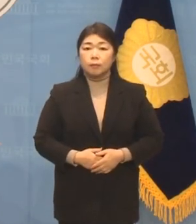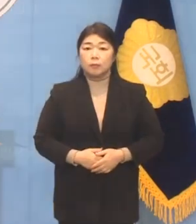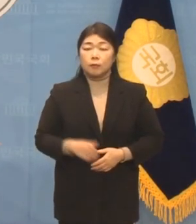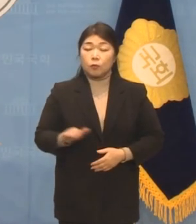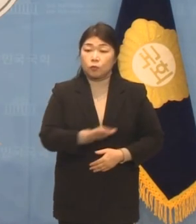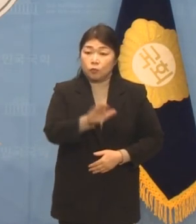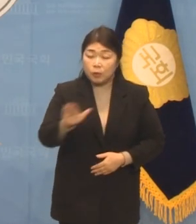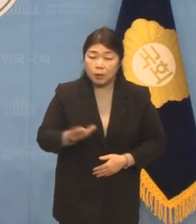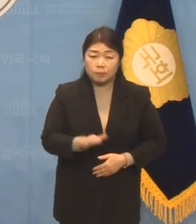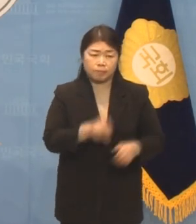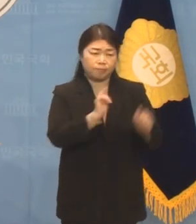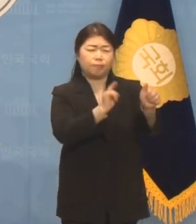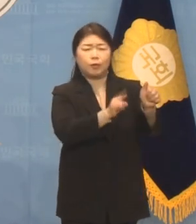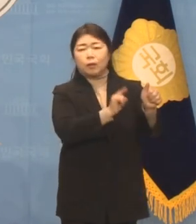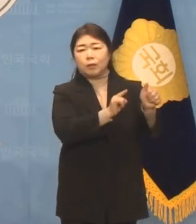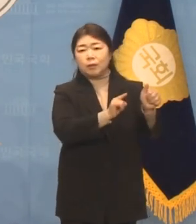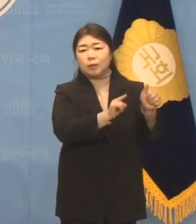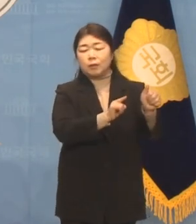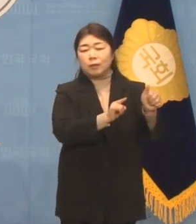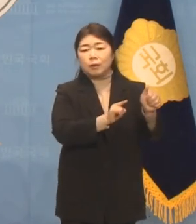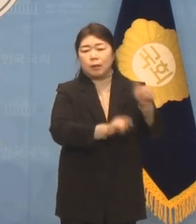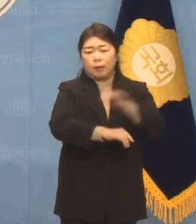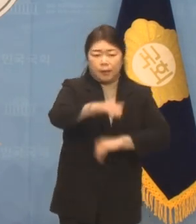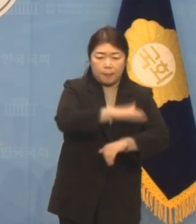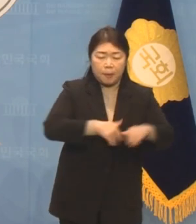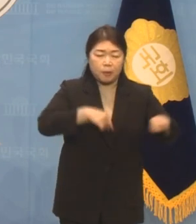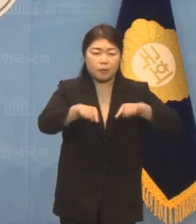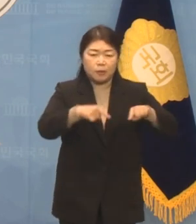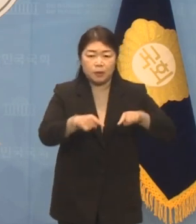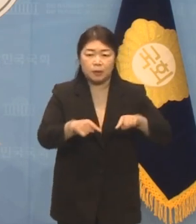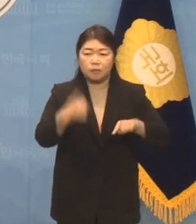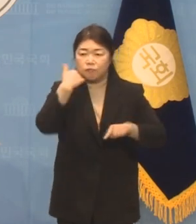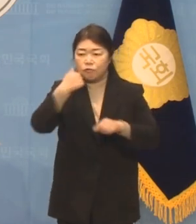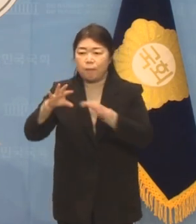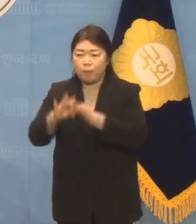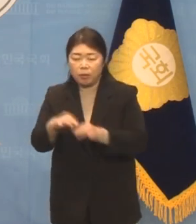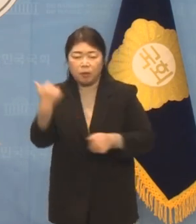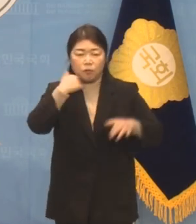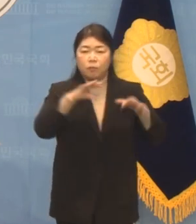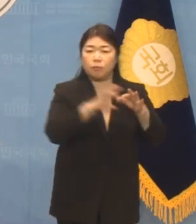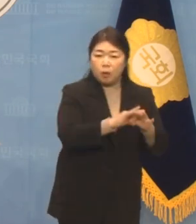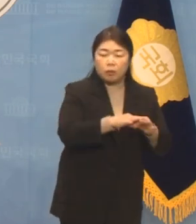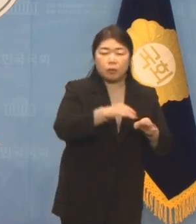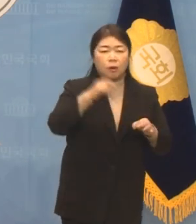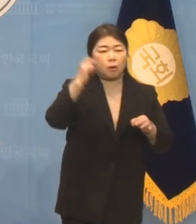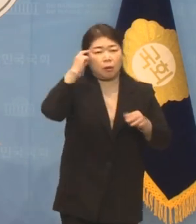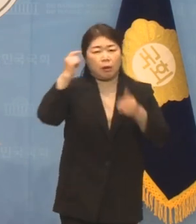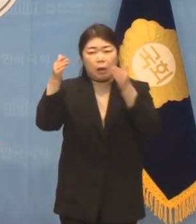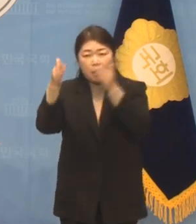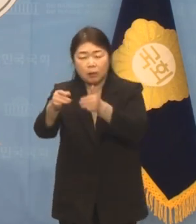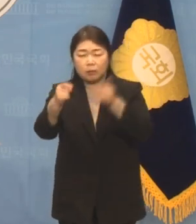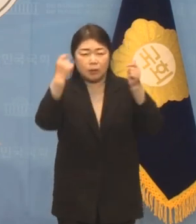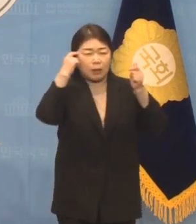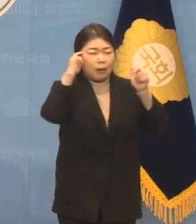우리가 손가락질 받는 개파 정치나 진영, 이념의 정치 해오지